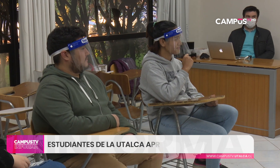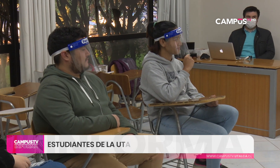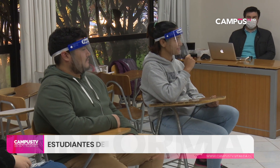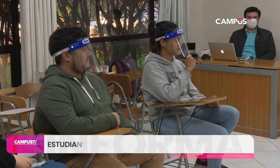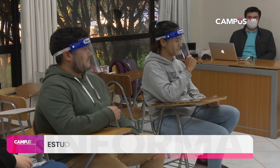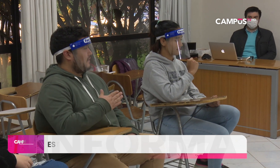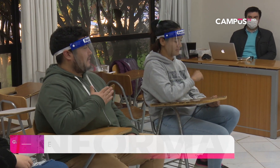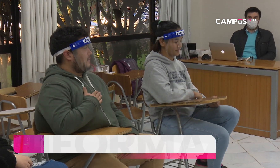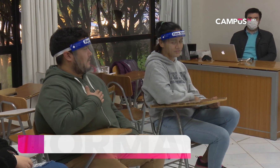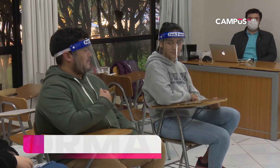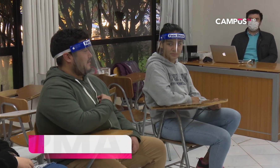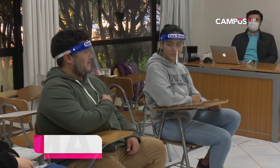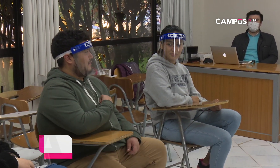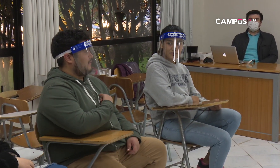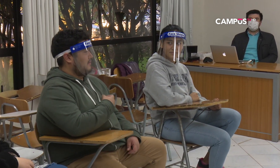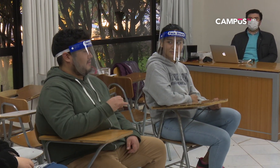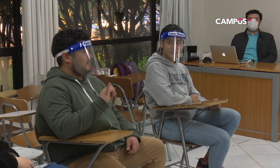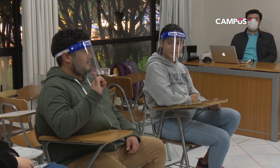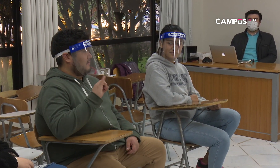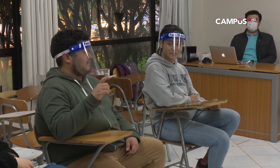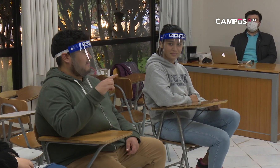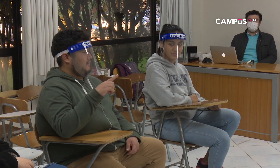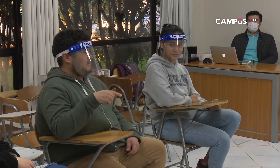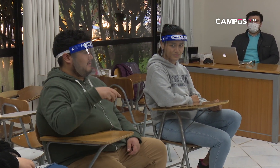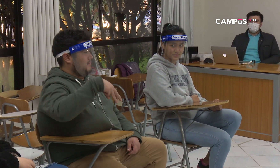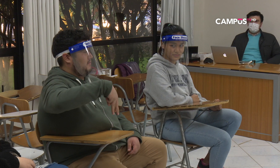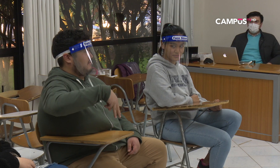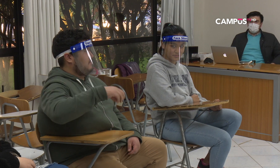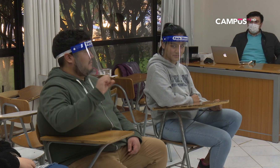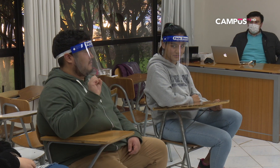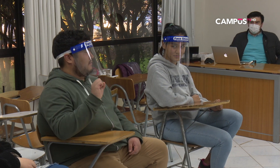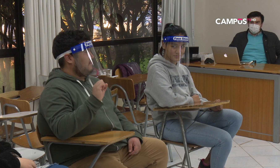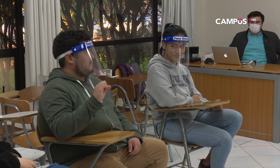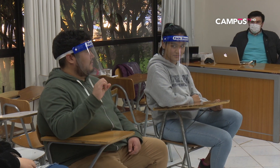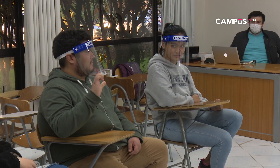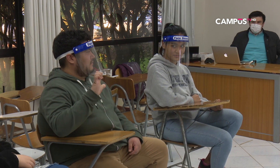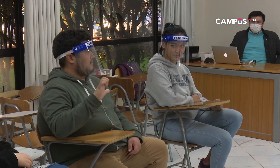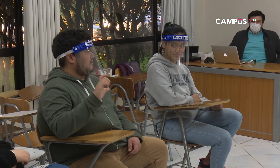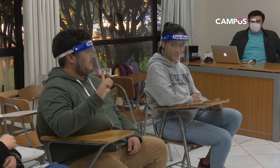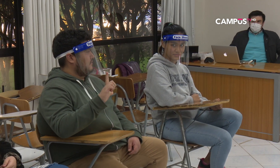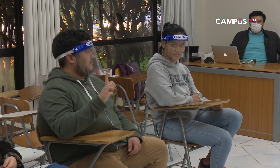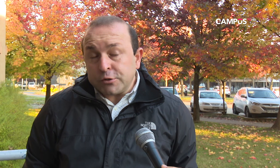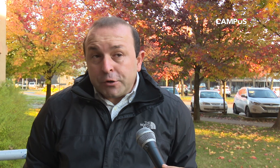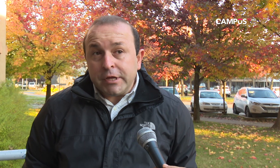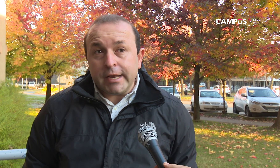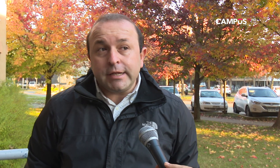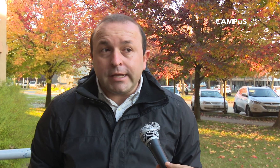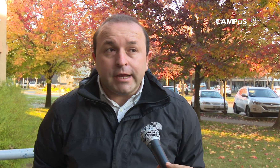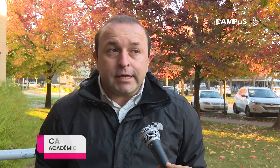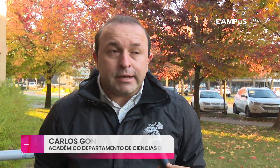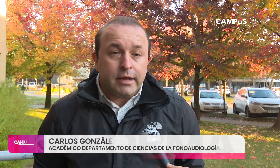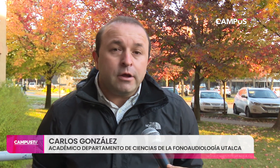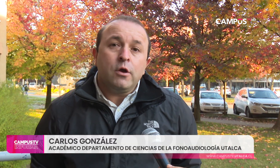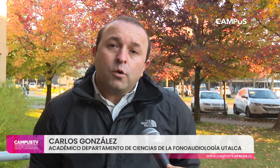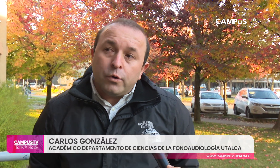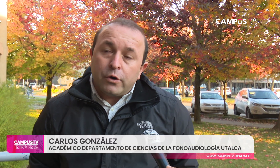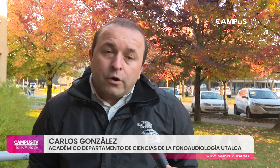académico integral de los jóvenes creemos que las personas sordas son quienes tienen que tener un rol